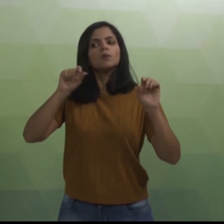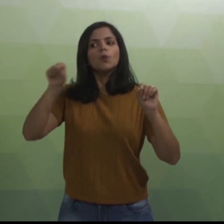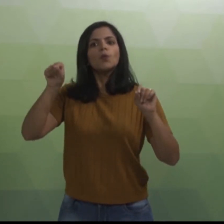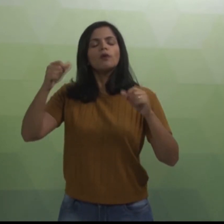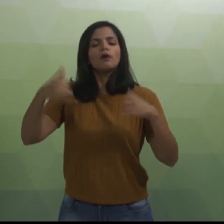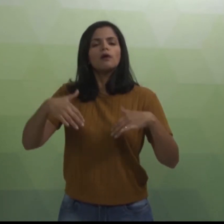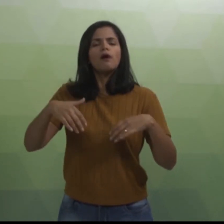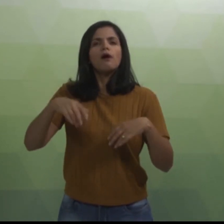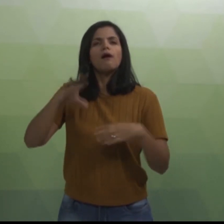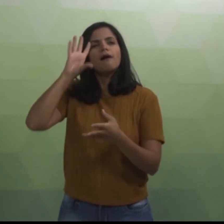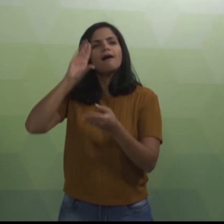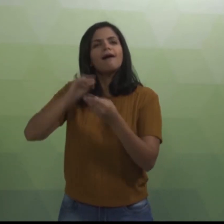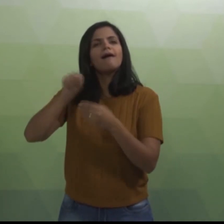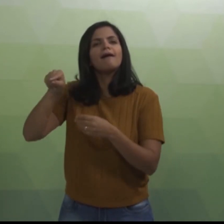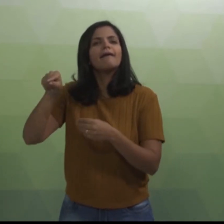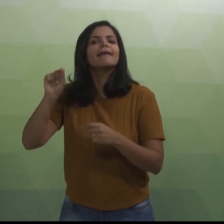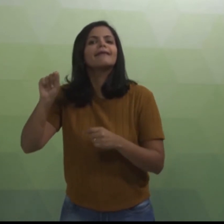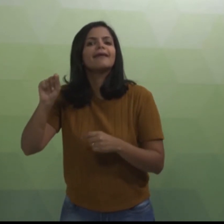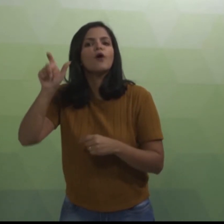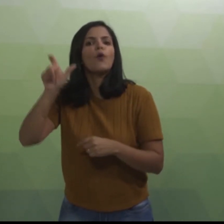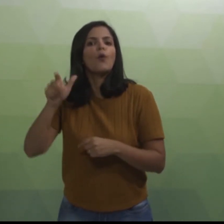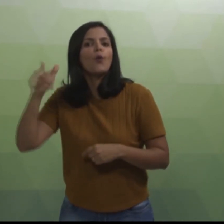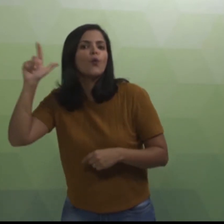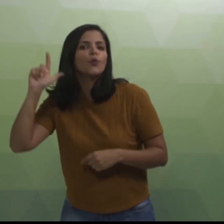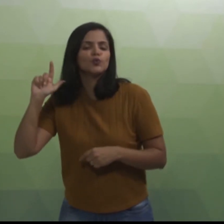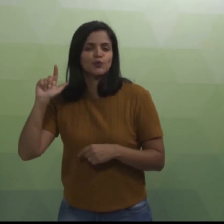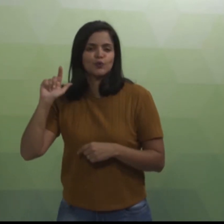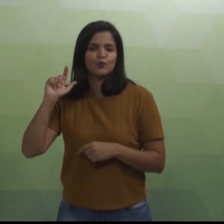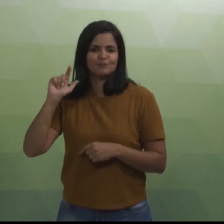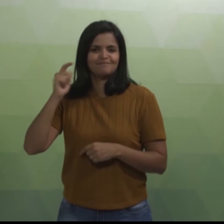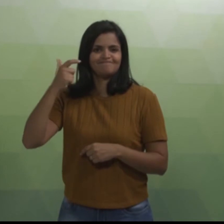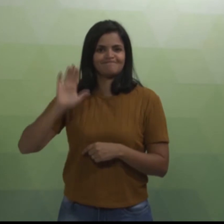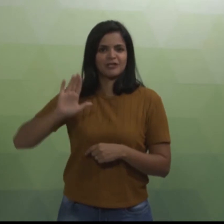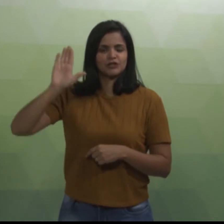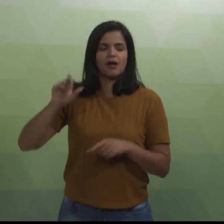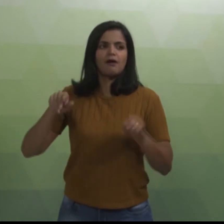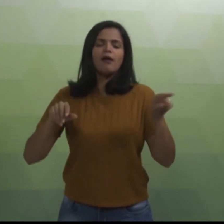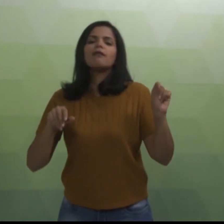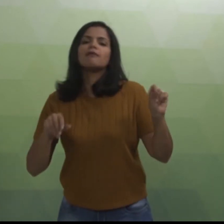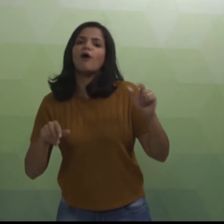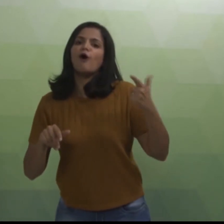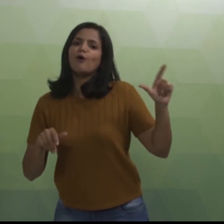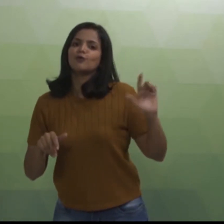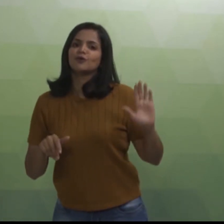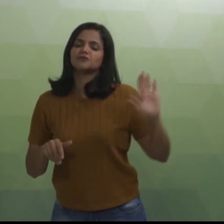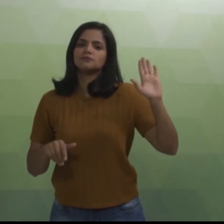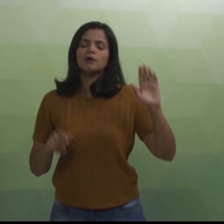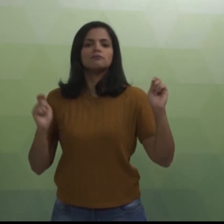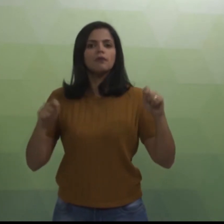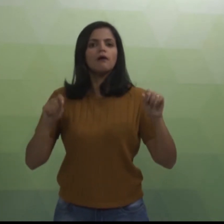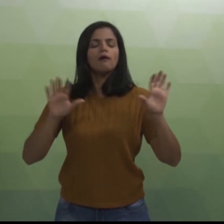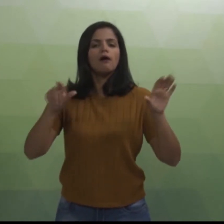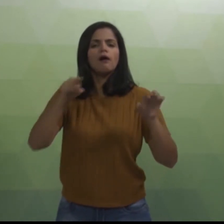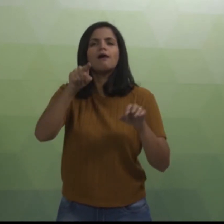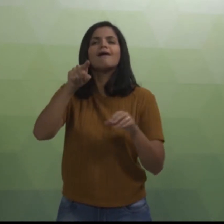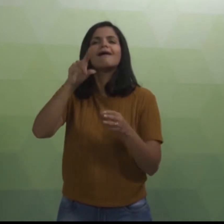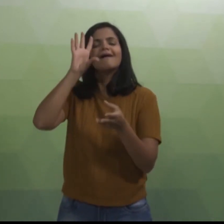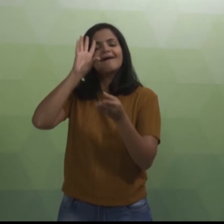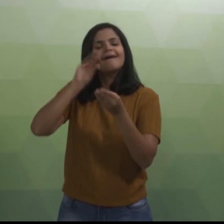tenho que fazer essa marcação. Quem é que está com a fala? De forma que quem está vendo a sinalização entenda. Então, eu